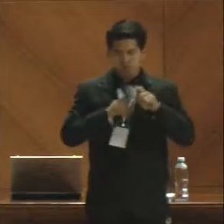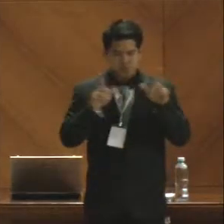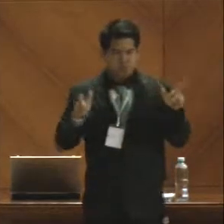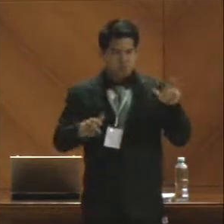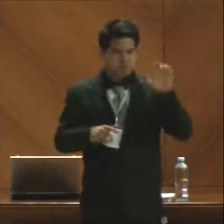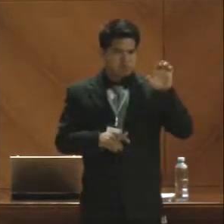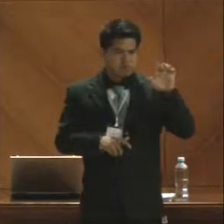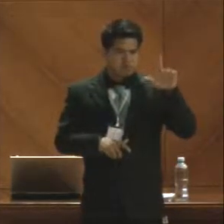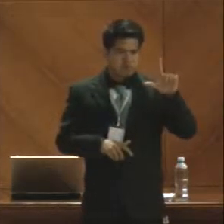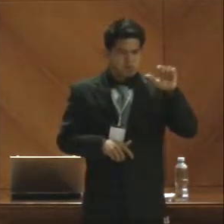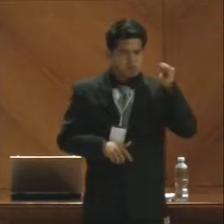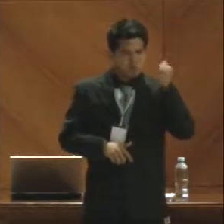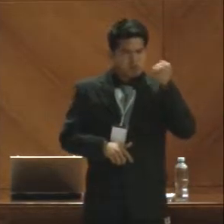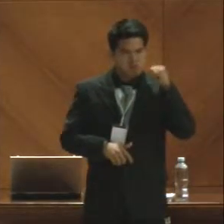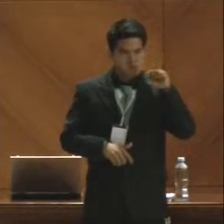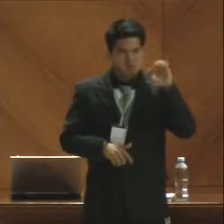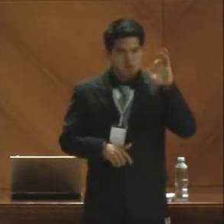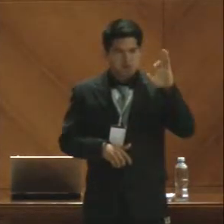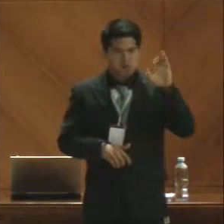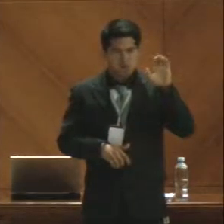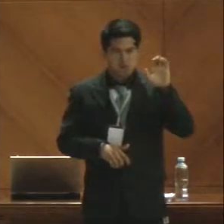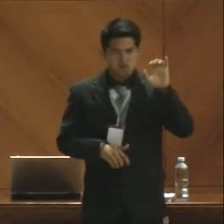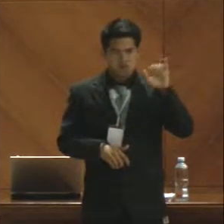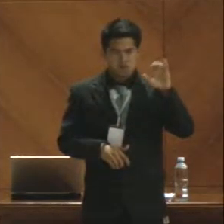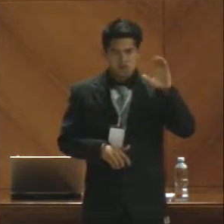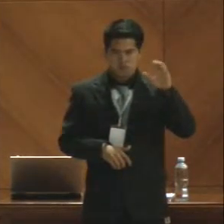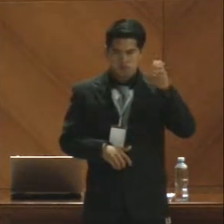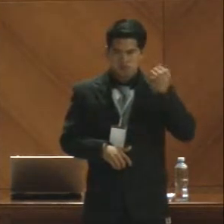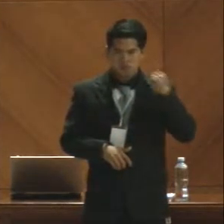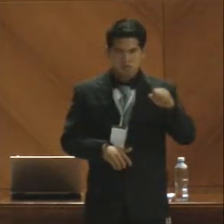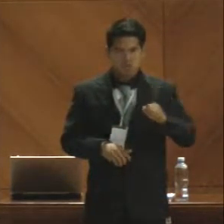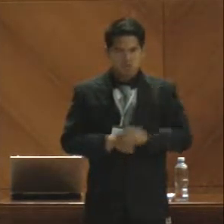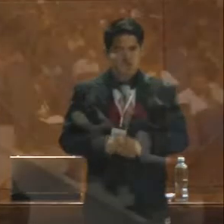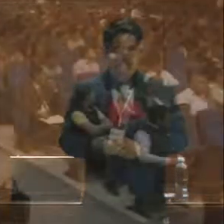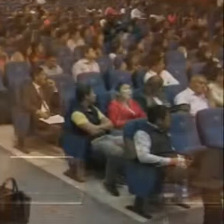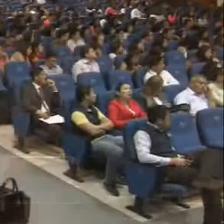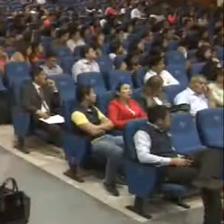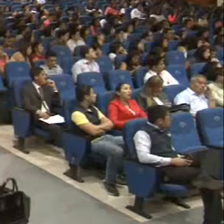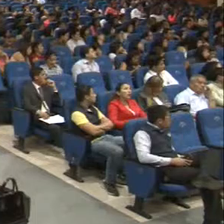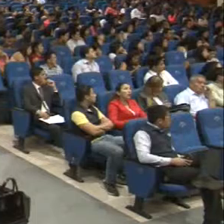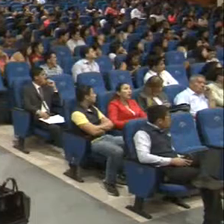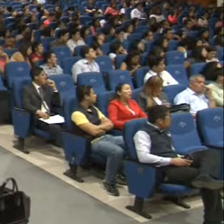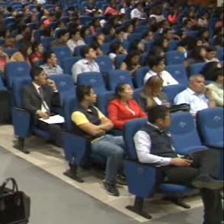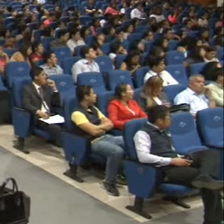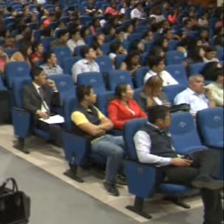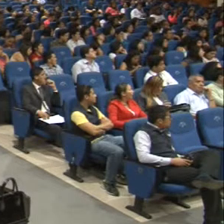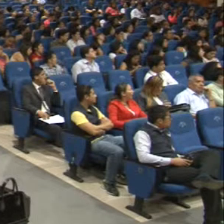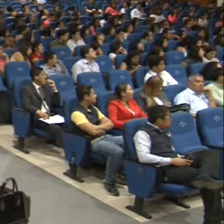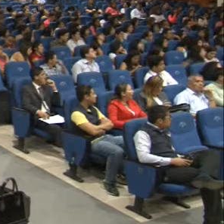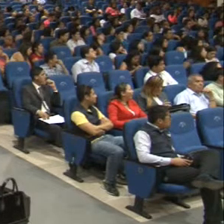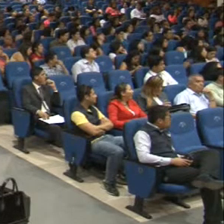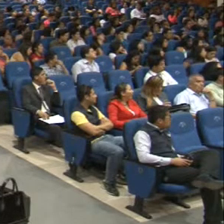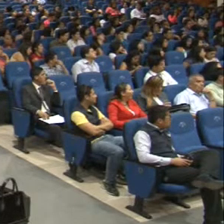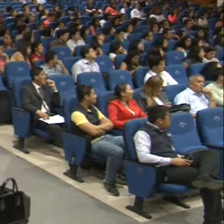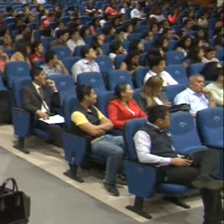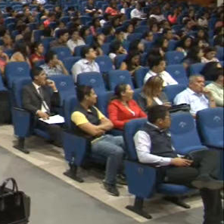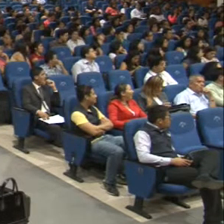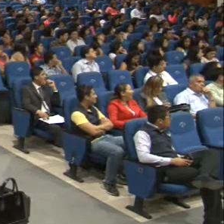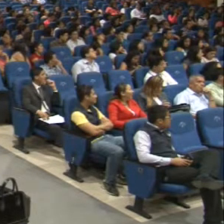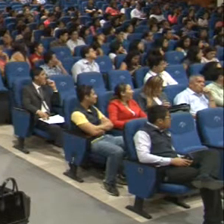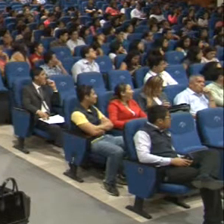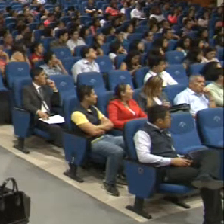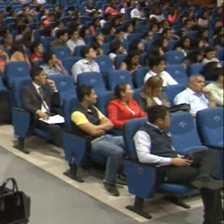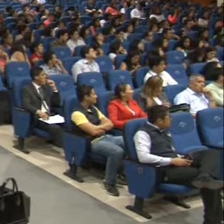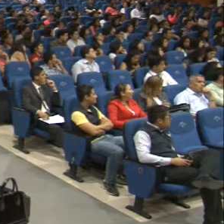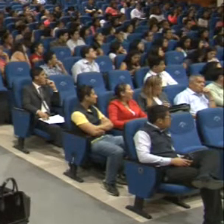aquí ha escuchado Elastix? ¿No? Uno. Creo que sé quién es el informático aquí. Elastix es